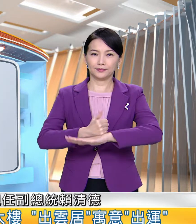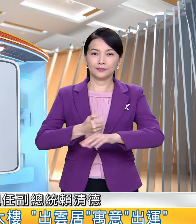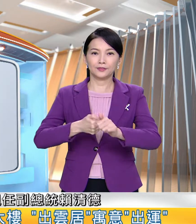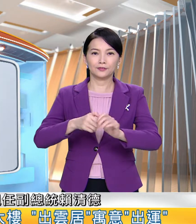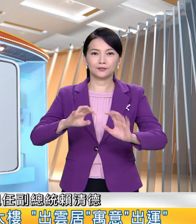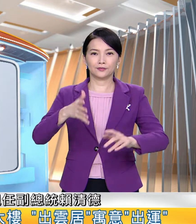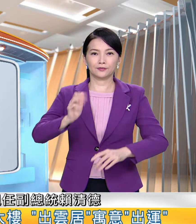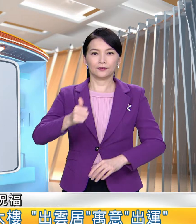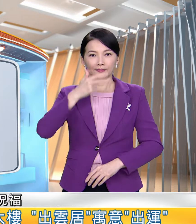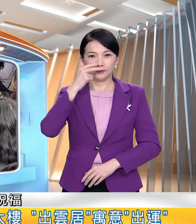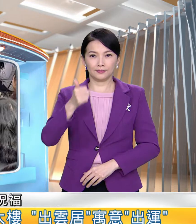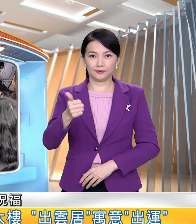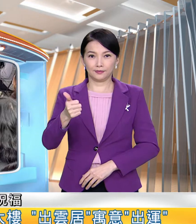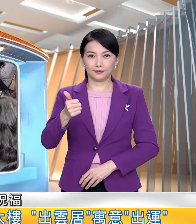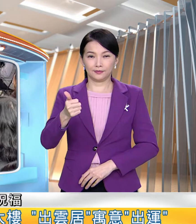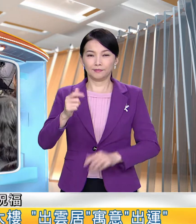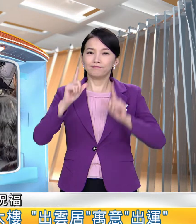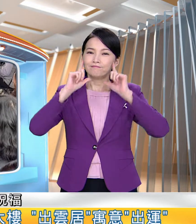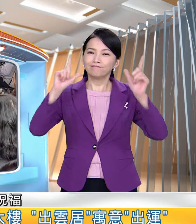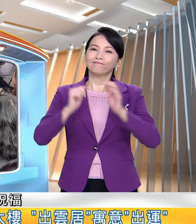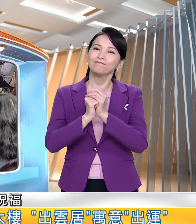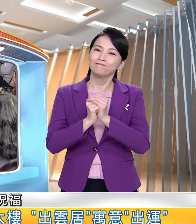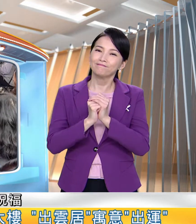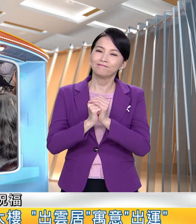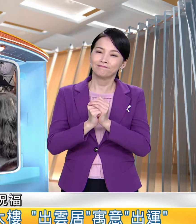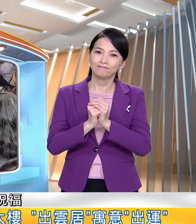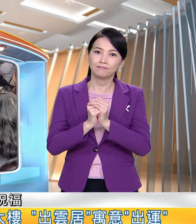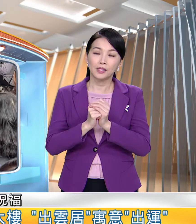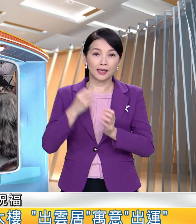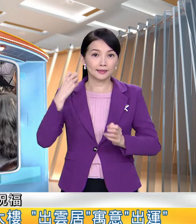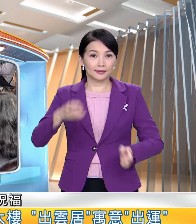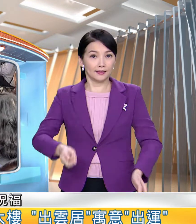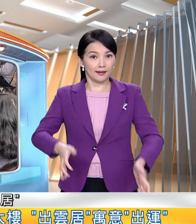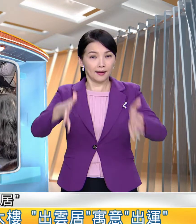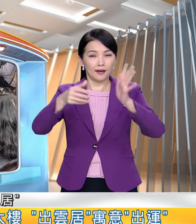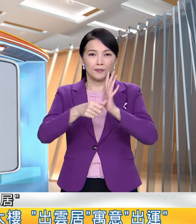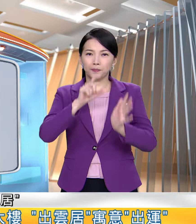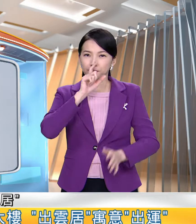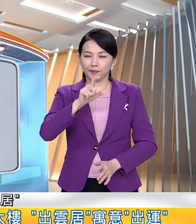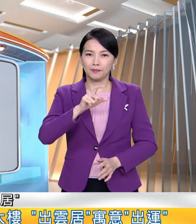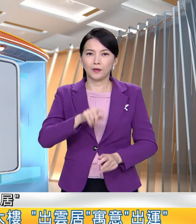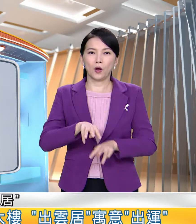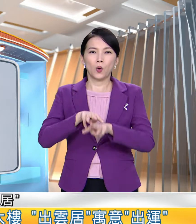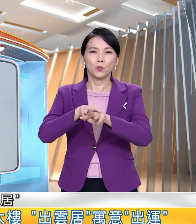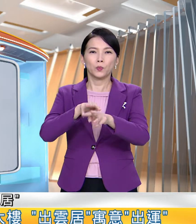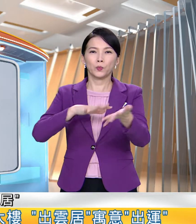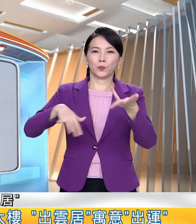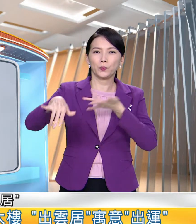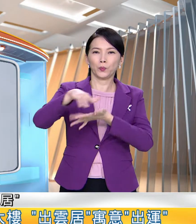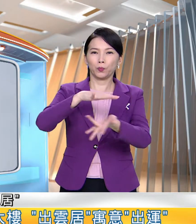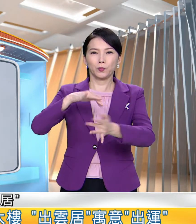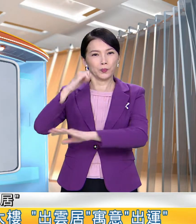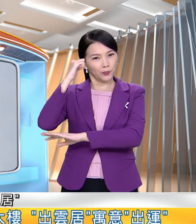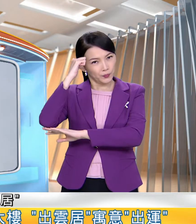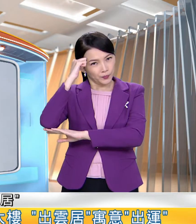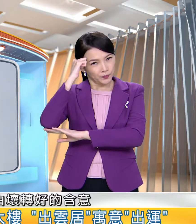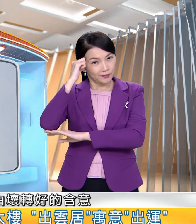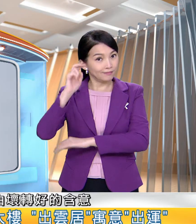德更是亲自出席，献上祝福。新大楼取名出云居，也有